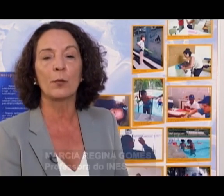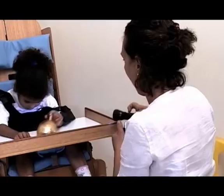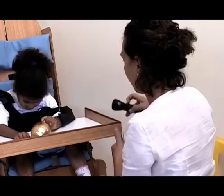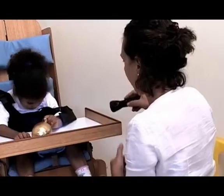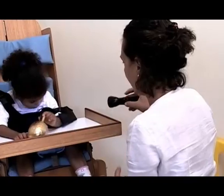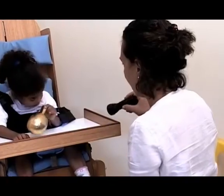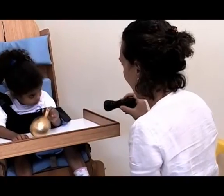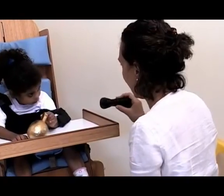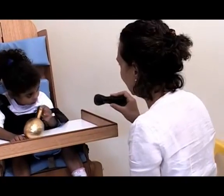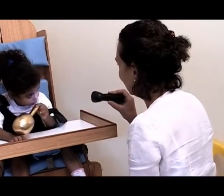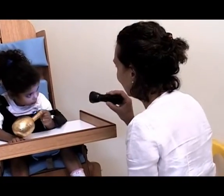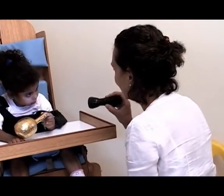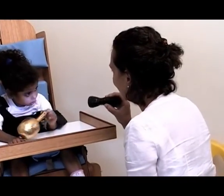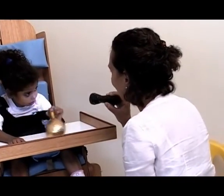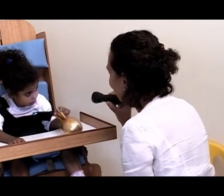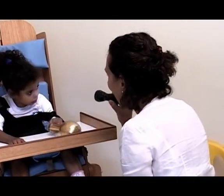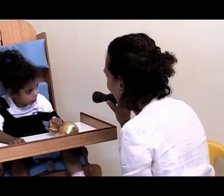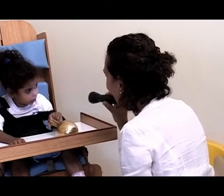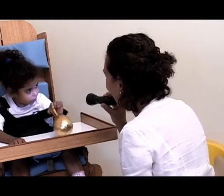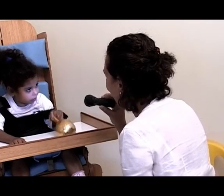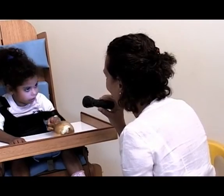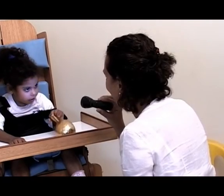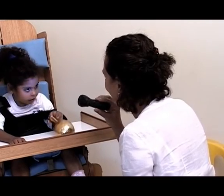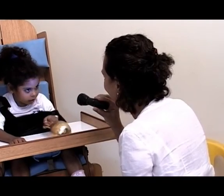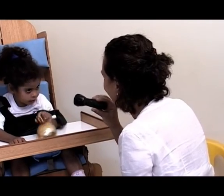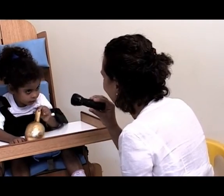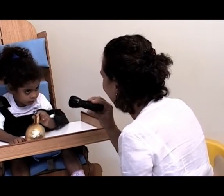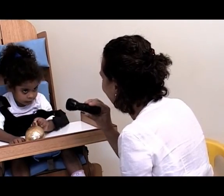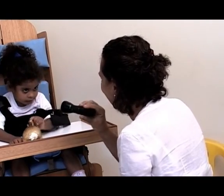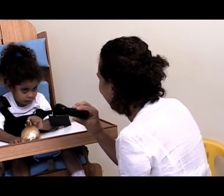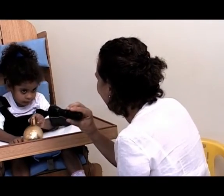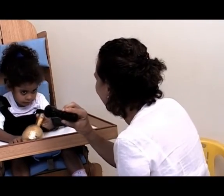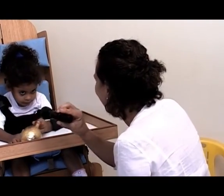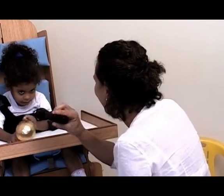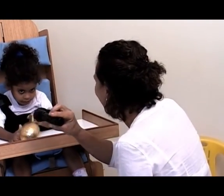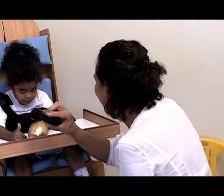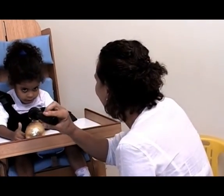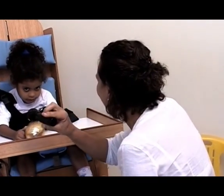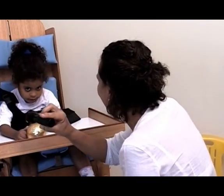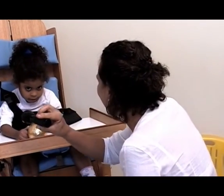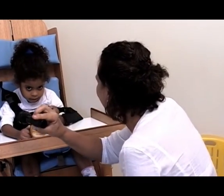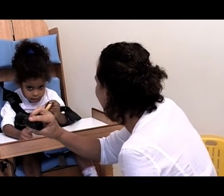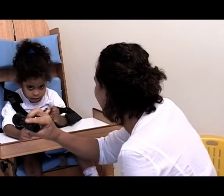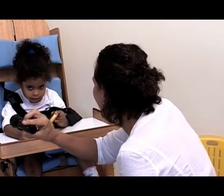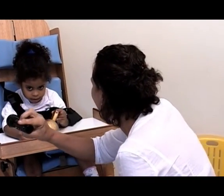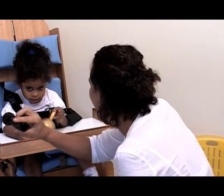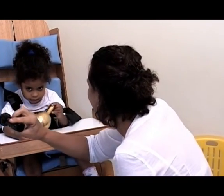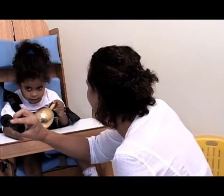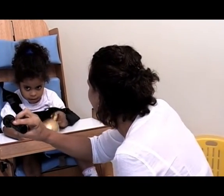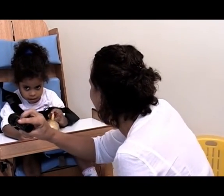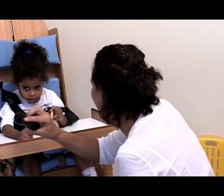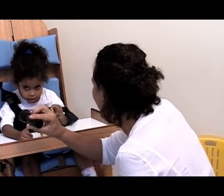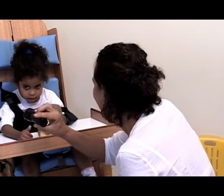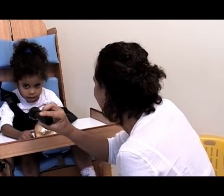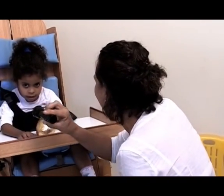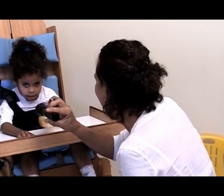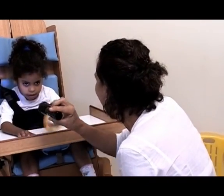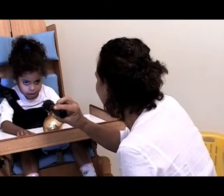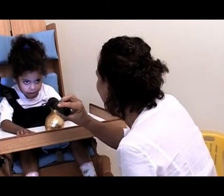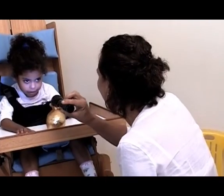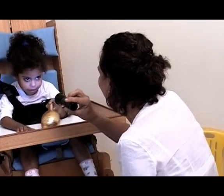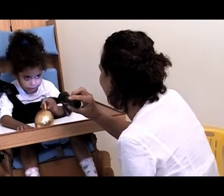se traçar o perfil único desses sujeitos devido a uma série de fatores, como, por exemplo, causas que levaram a essa